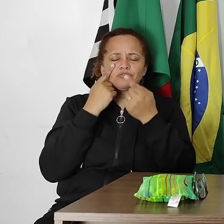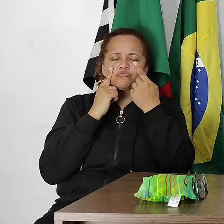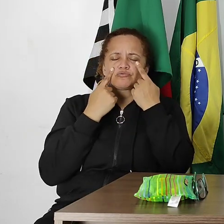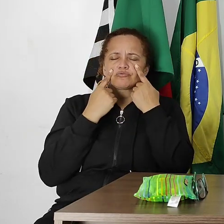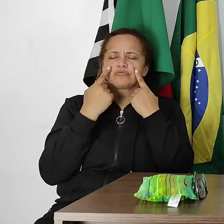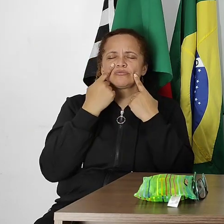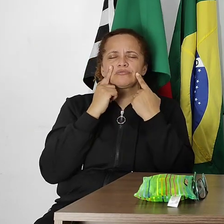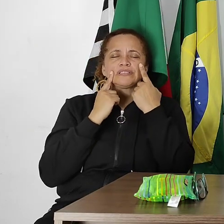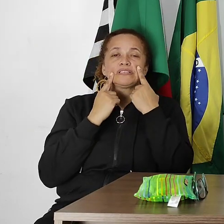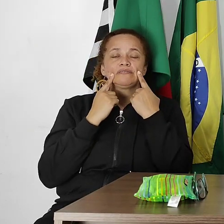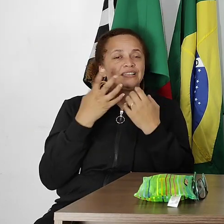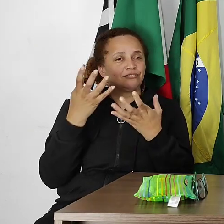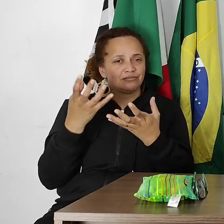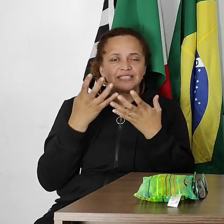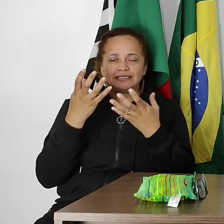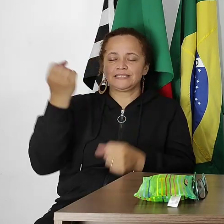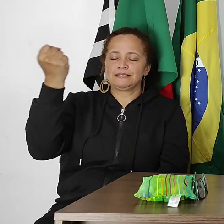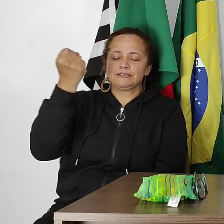tirar minha vida.